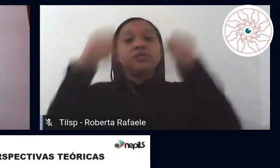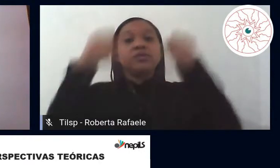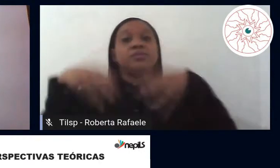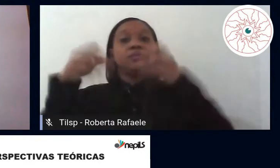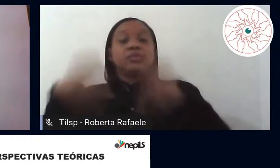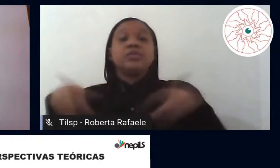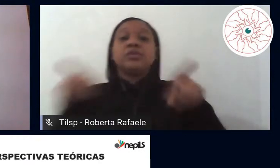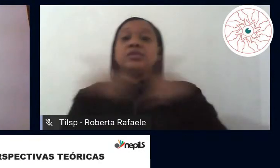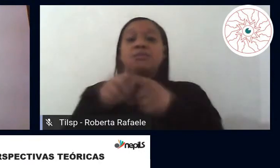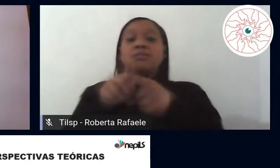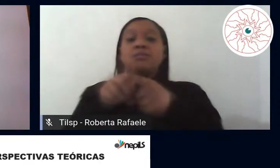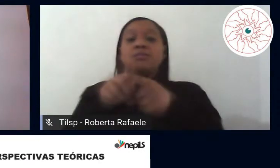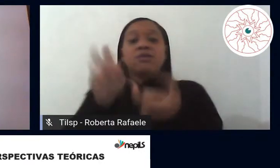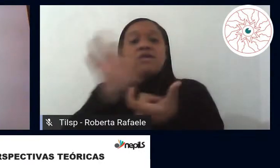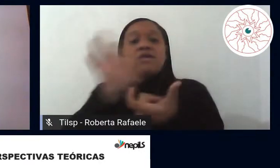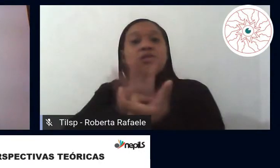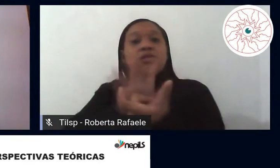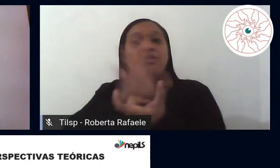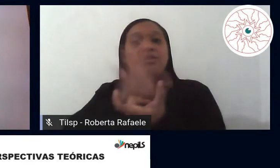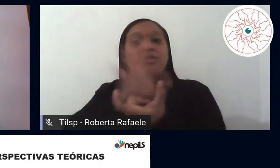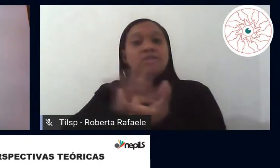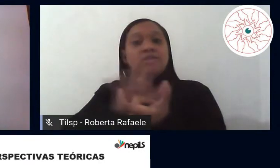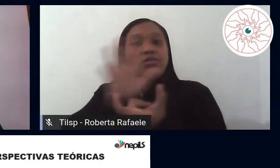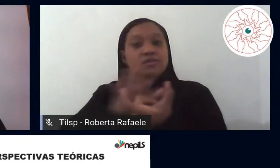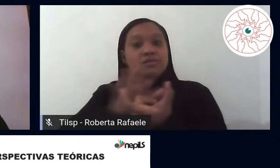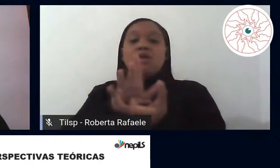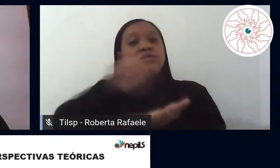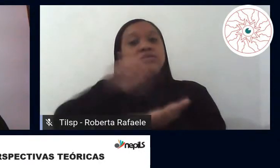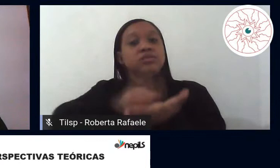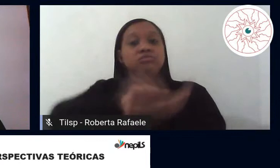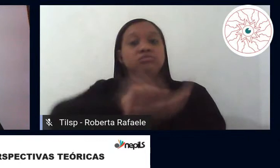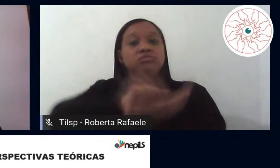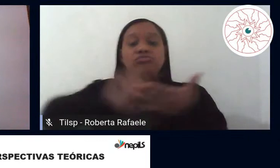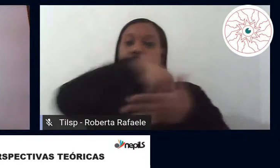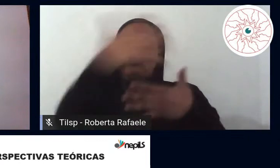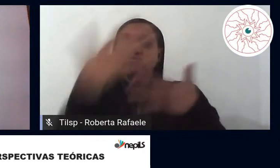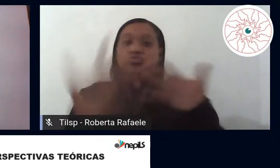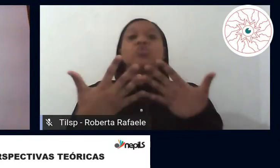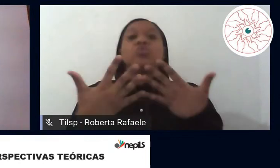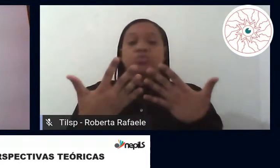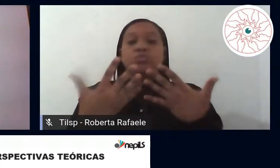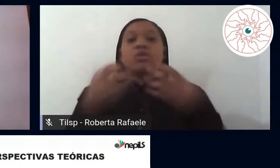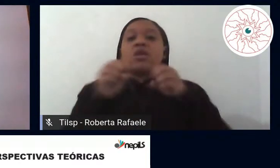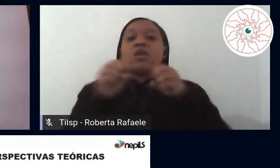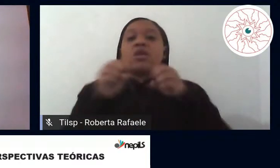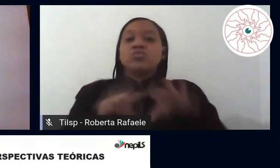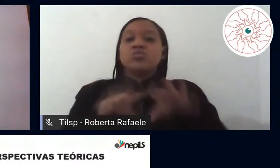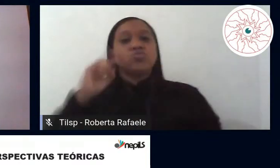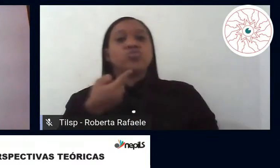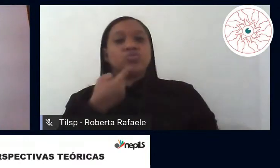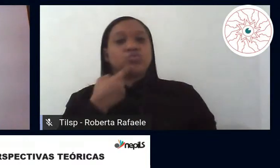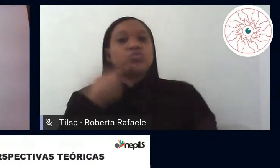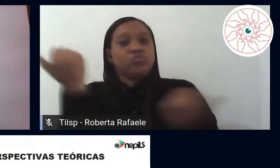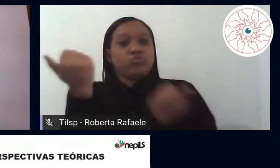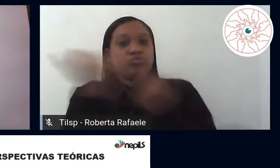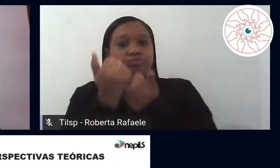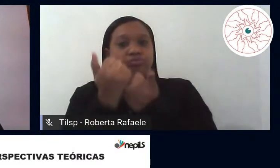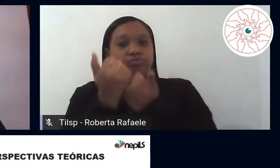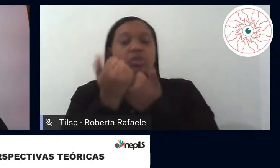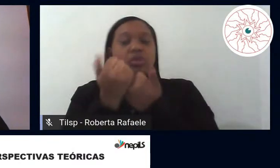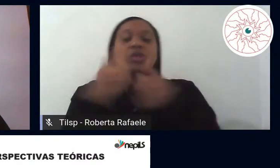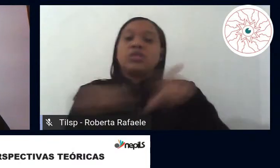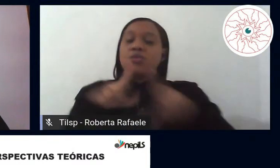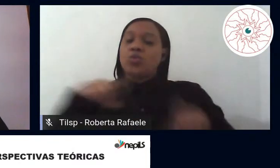suporte na educação de surdos. Eh, o nosso trabalho focou eh na escrita de